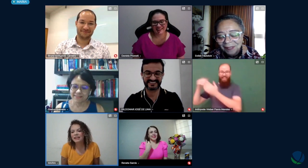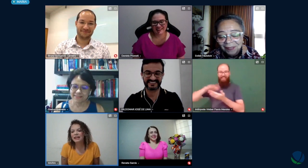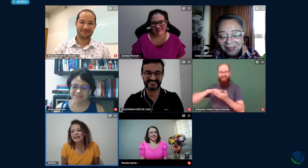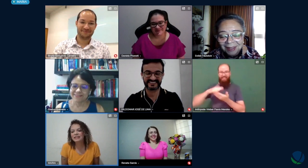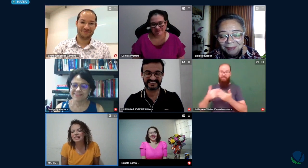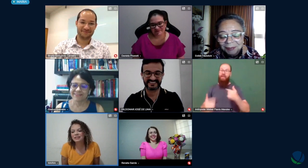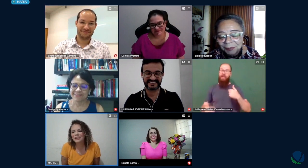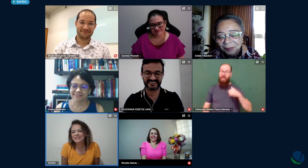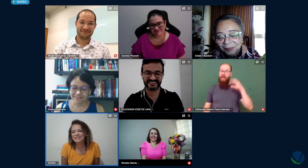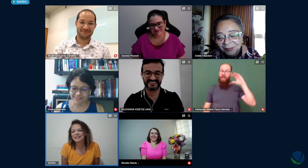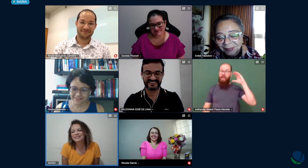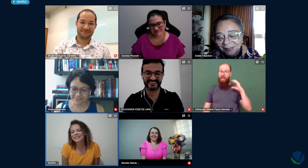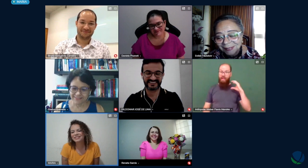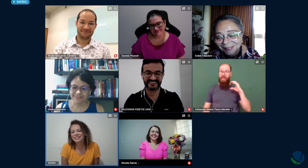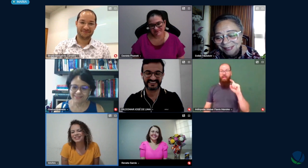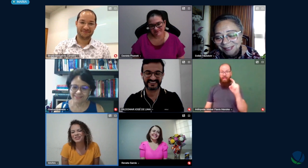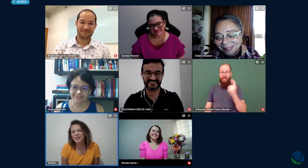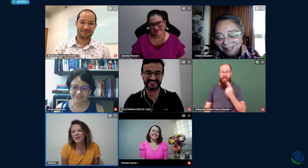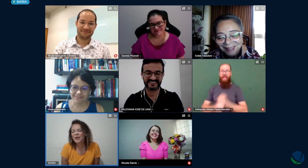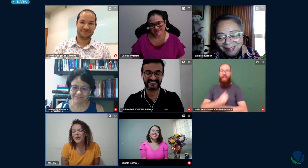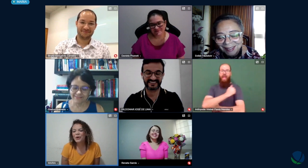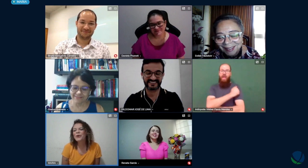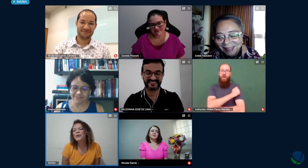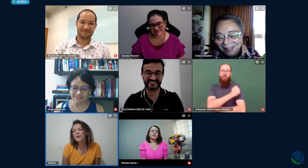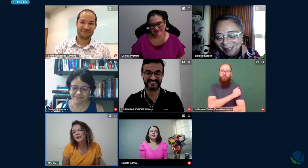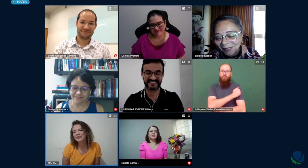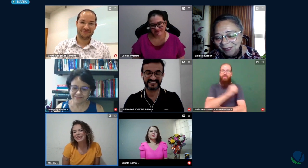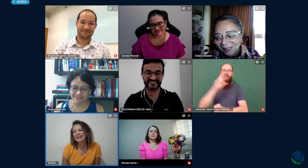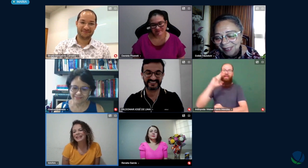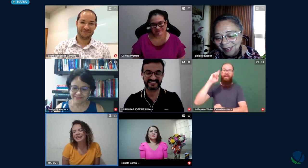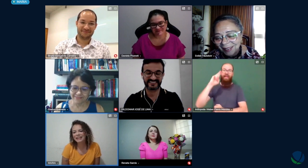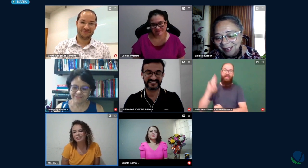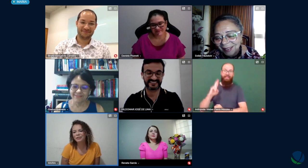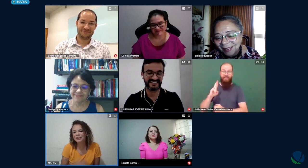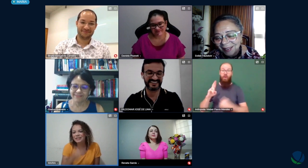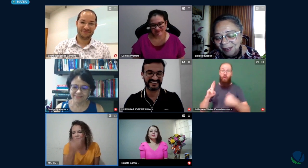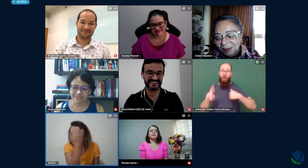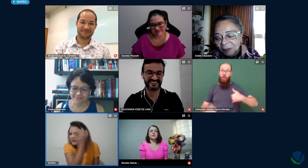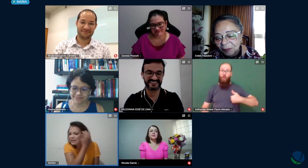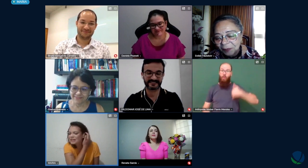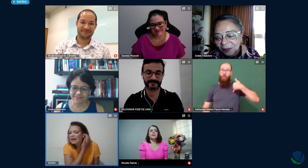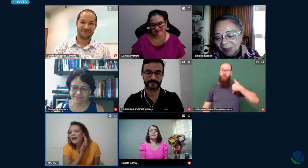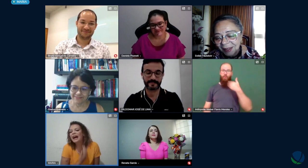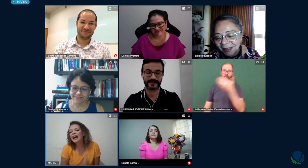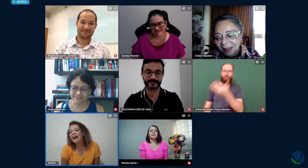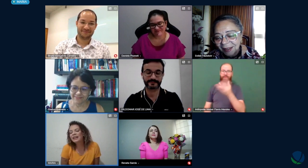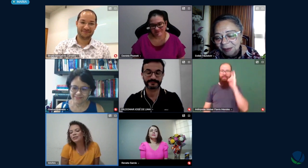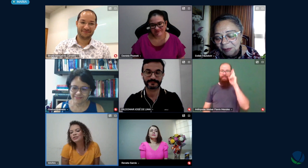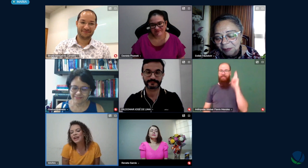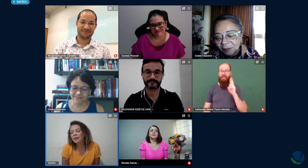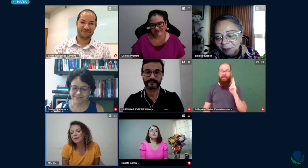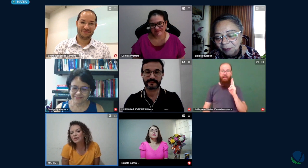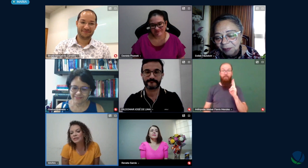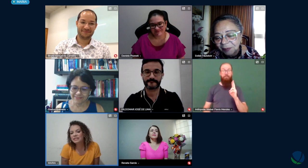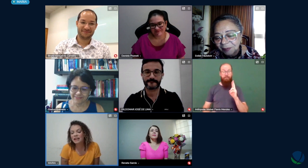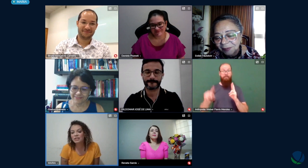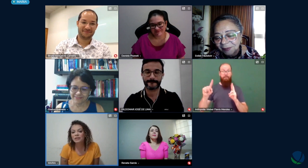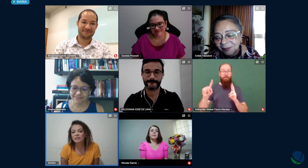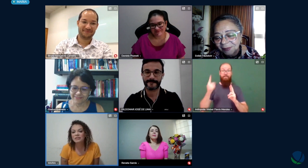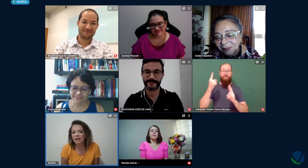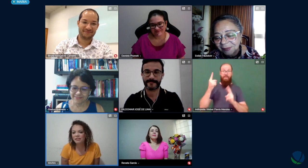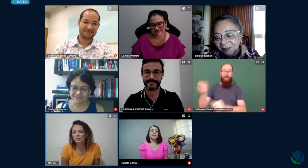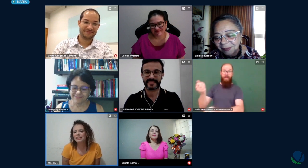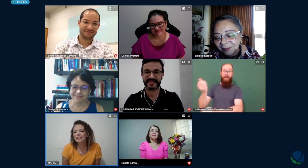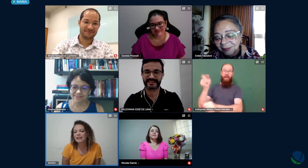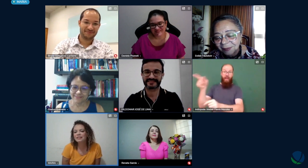aluna da Renata na graduação, então eu tenho só orgulho dela. Ela foi uma das primeiras a elogiar minha língua de sinais